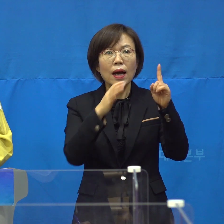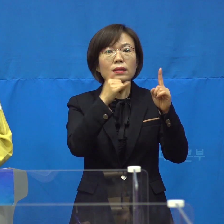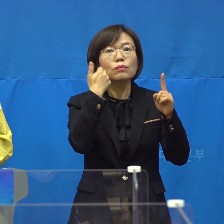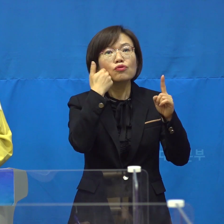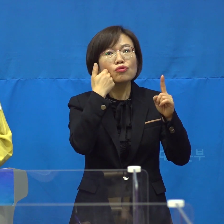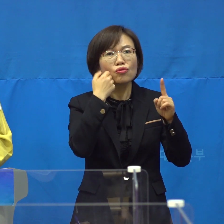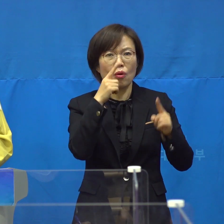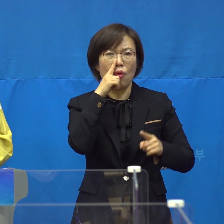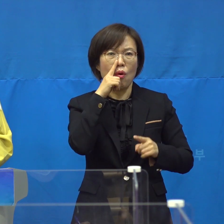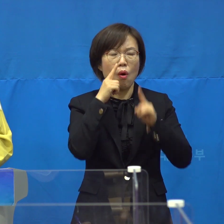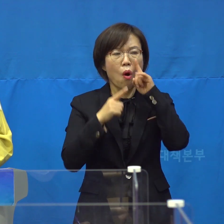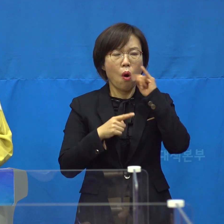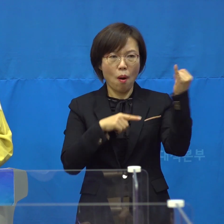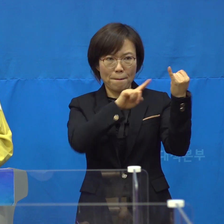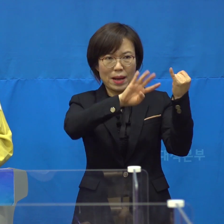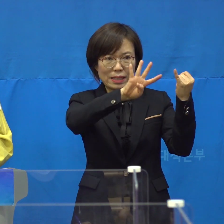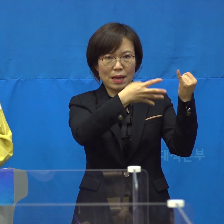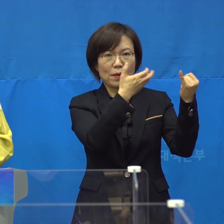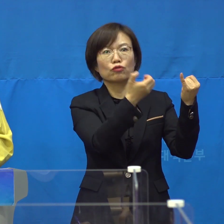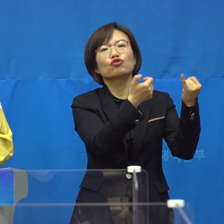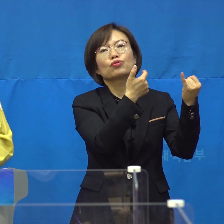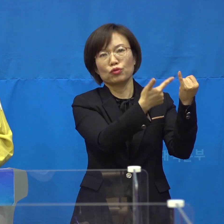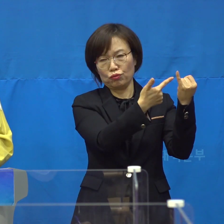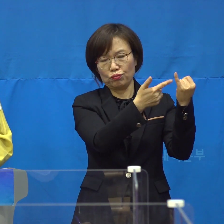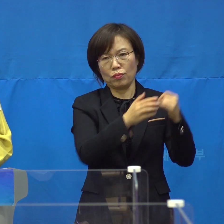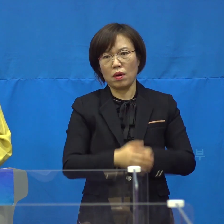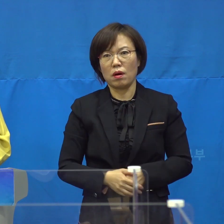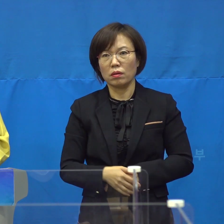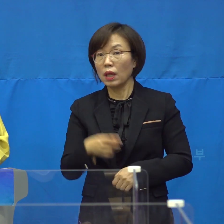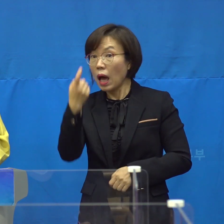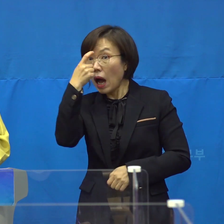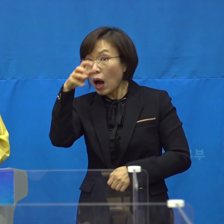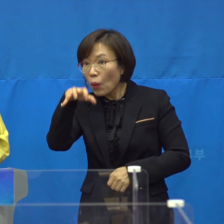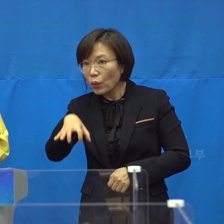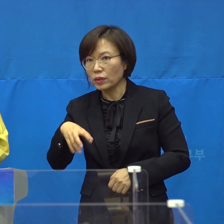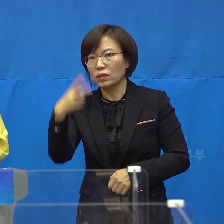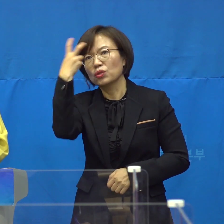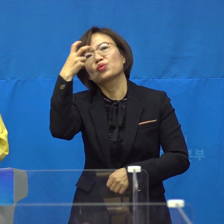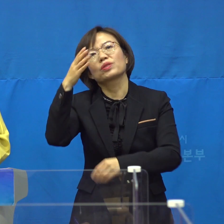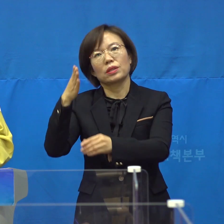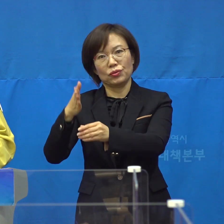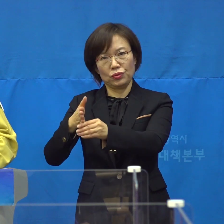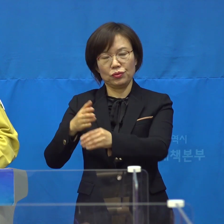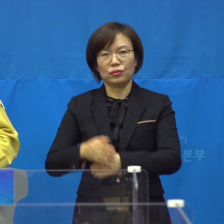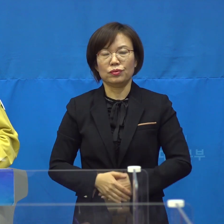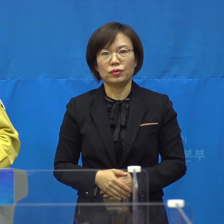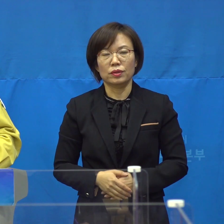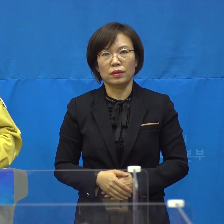어머니인 496번 확진자입니다. 학원에 대해서는 지금 조사 중에 있습니다.